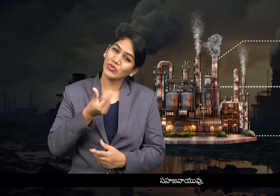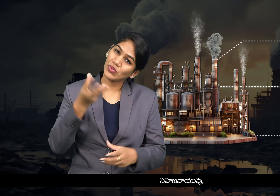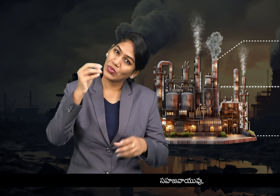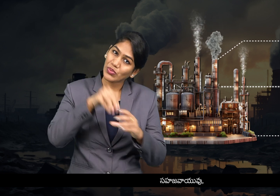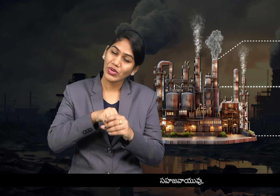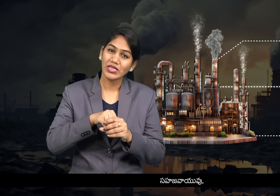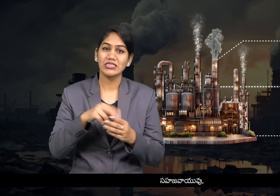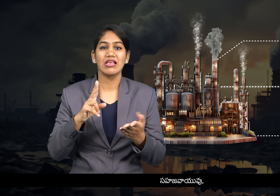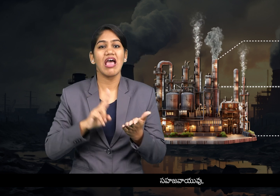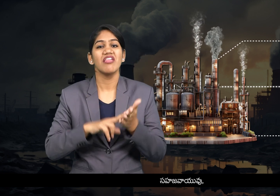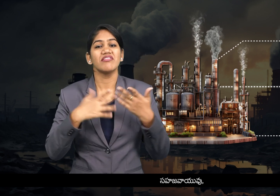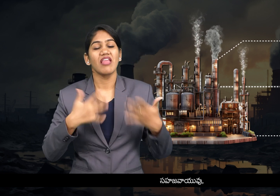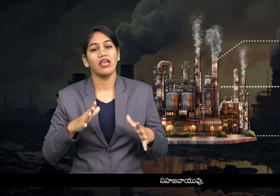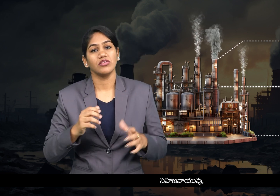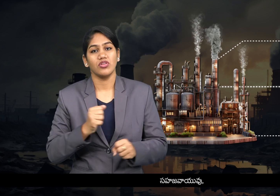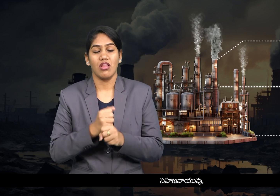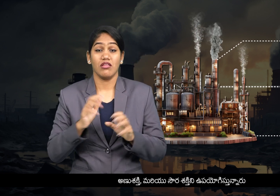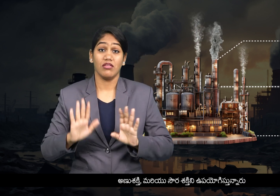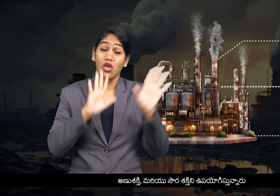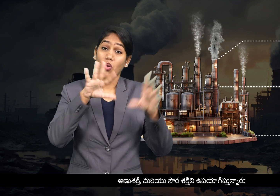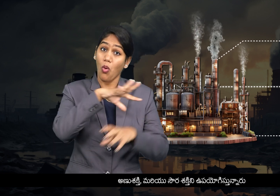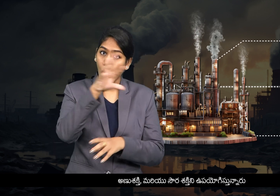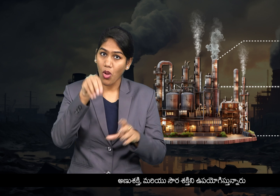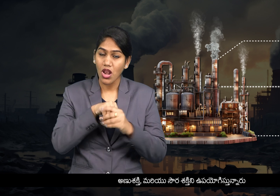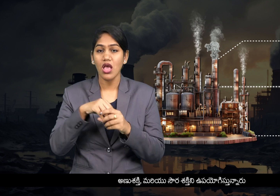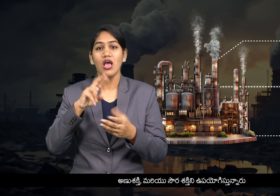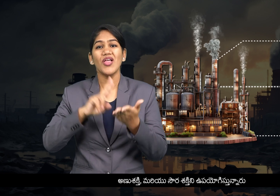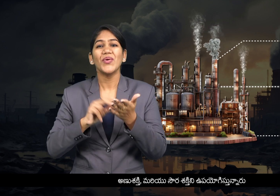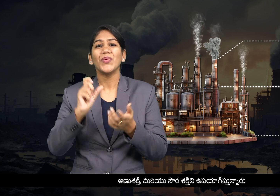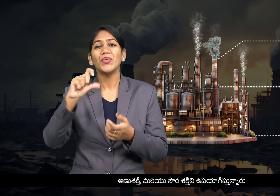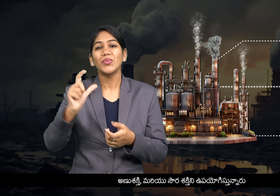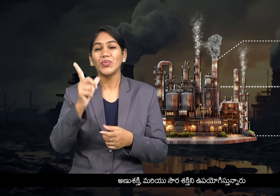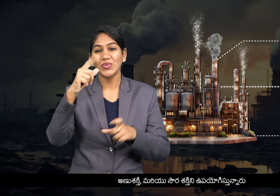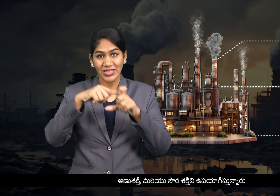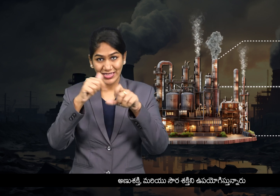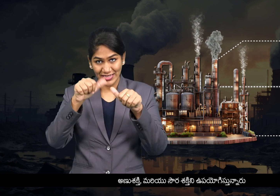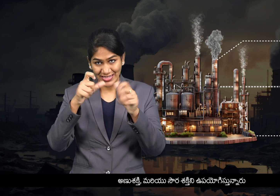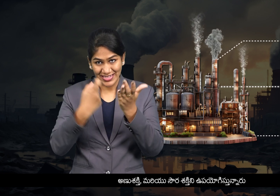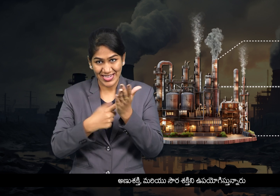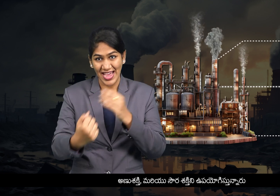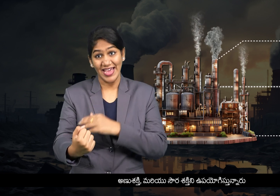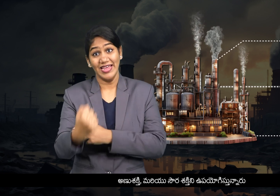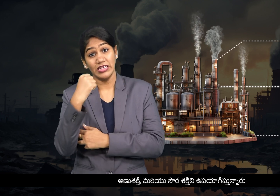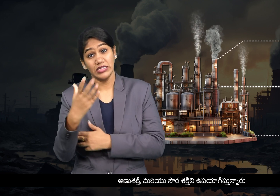సహజ వాయువు, అణుశక్తి మరియు సౌరశక్తిని ఉపయోగిస్తున్నారు.